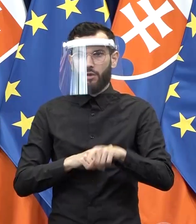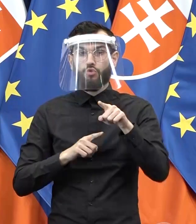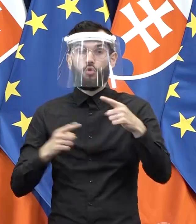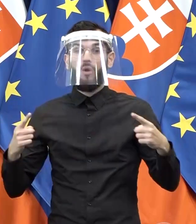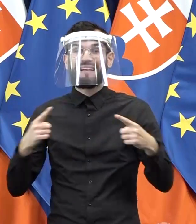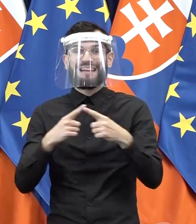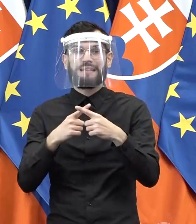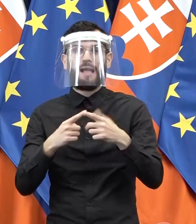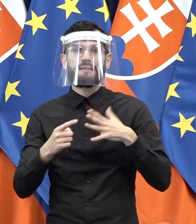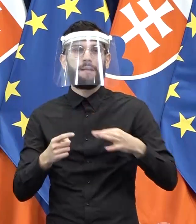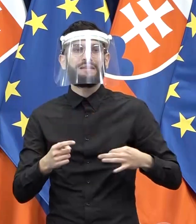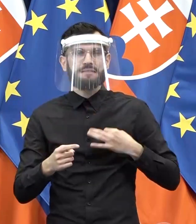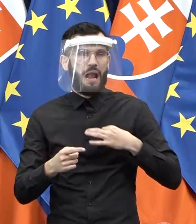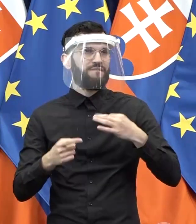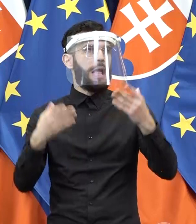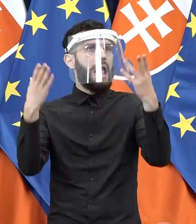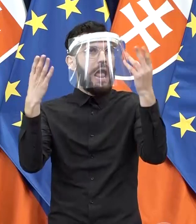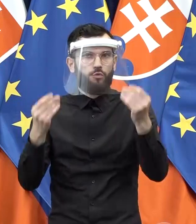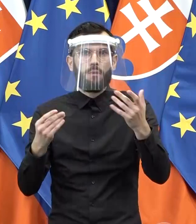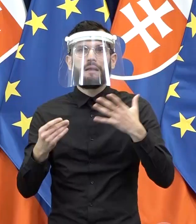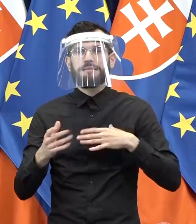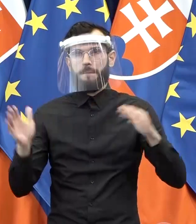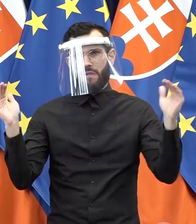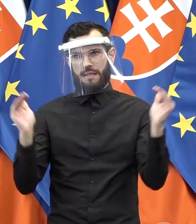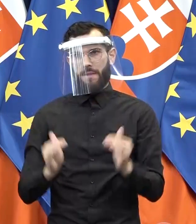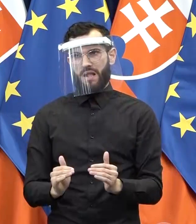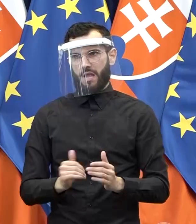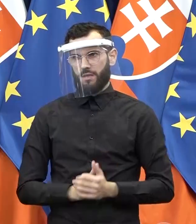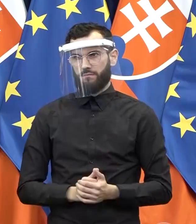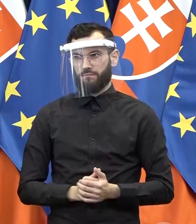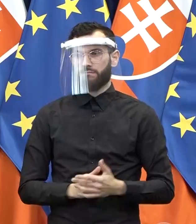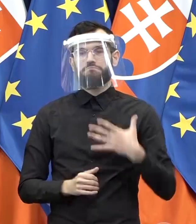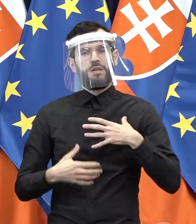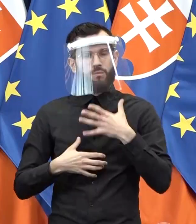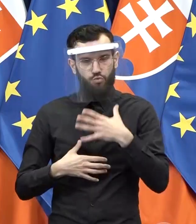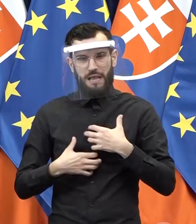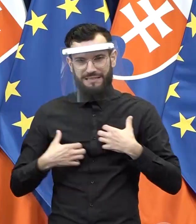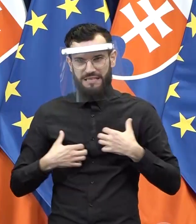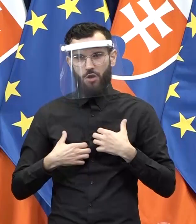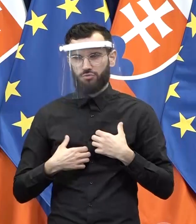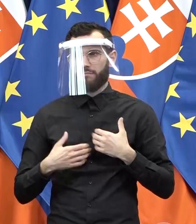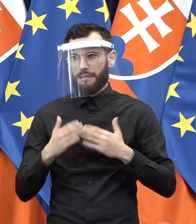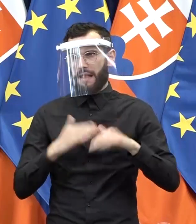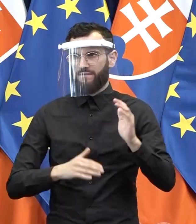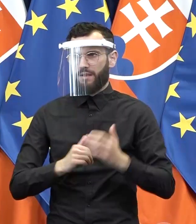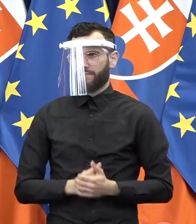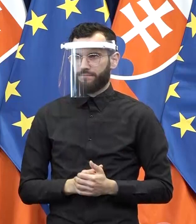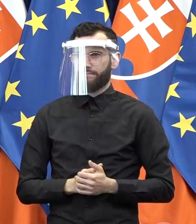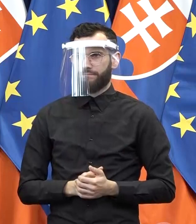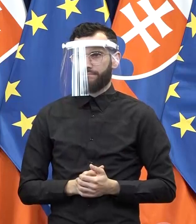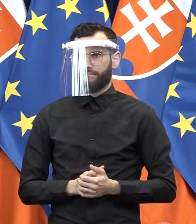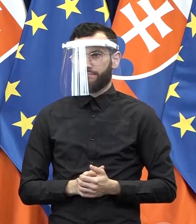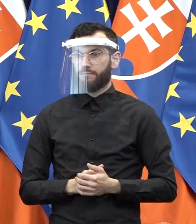krízy na zdravie ľudí, na ekonomiku bol čo najmenší. Urobíme všetko preto, aby tak bolo. Ďakujem.